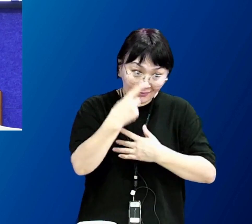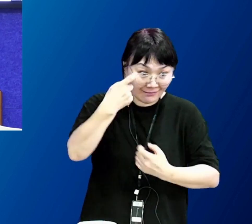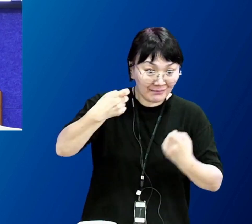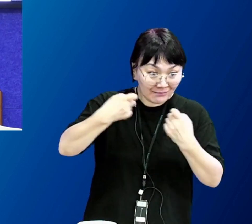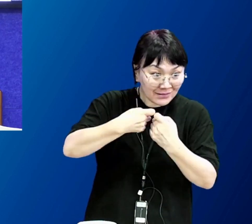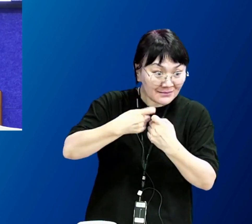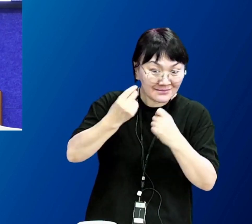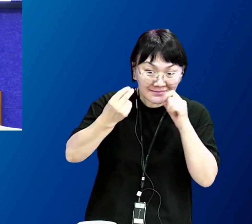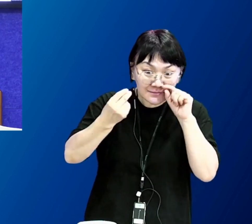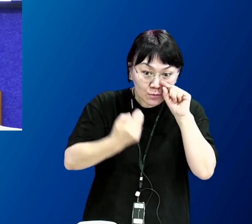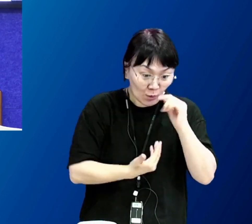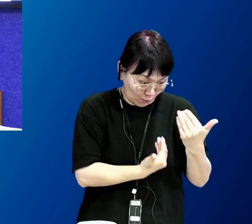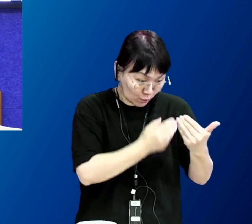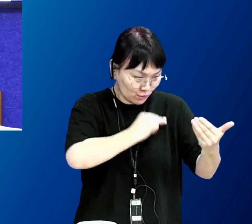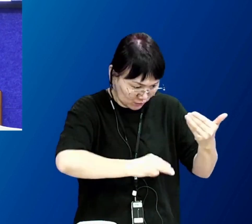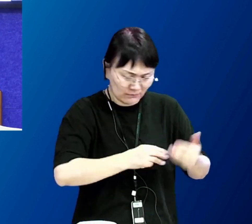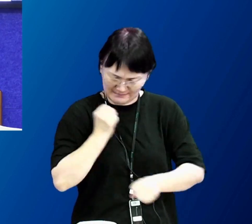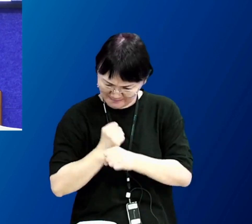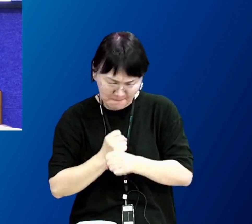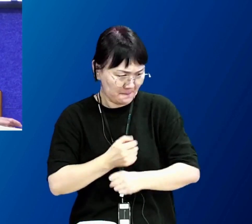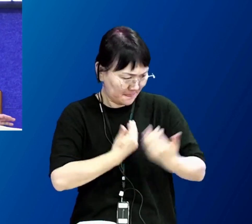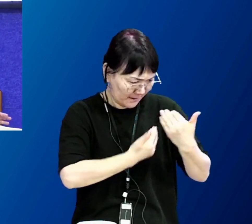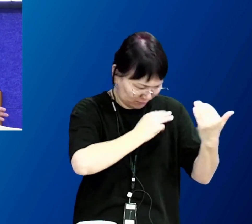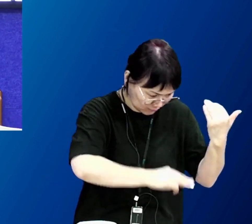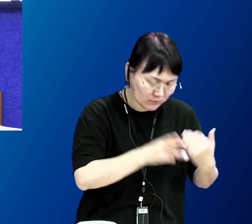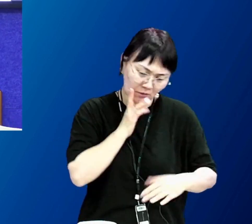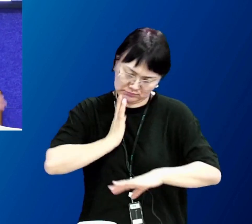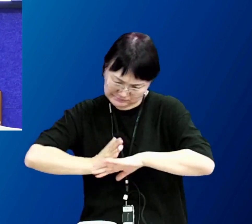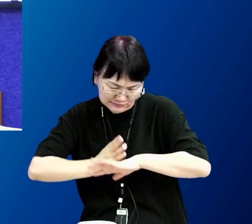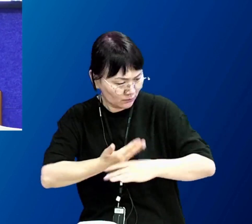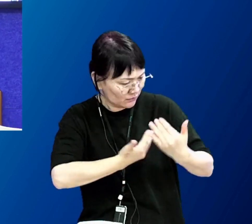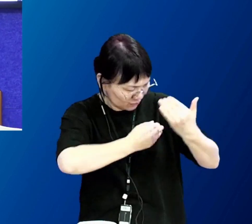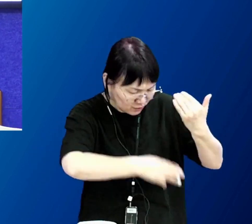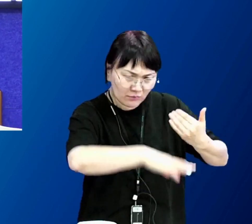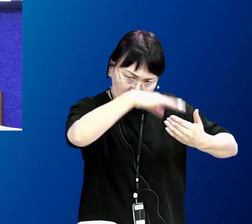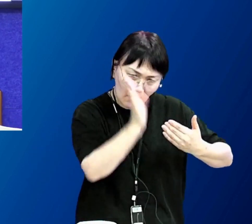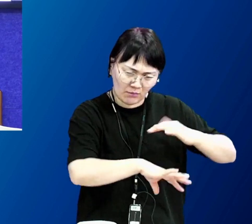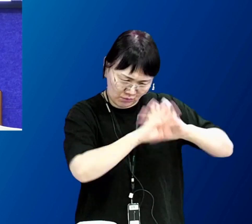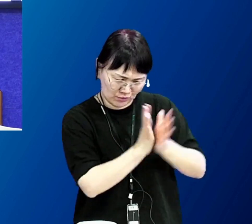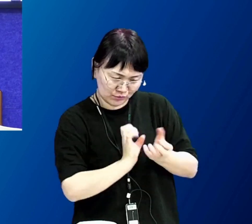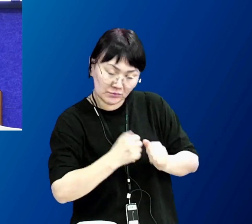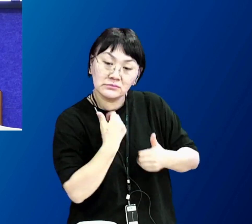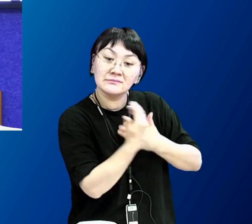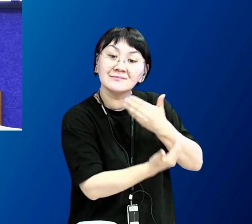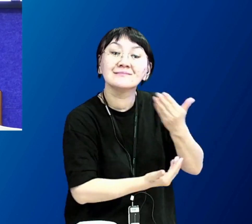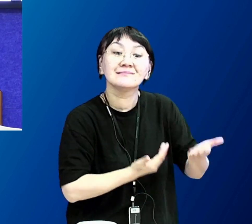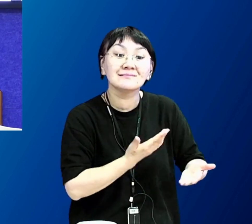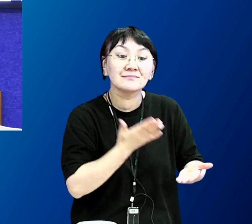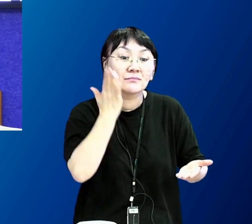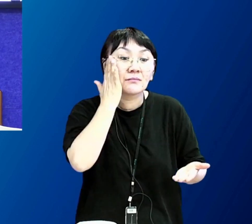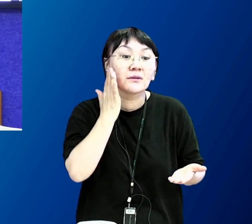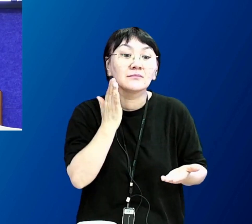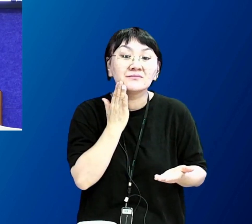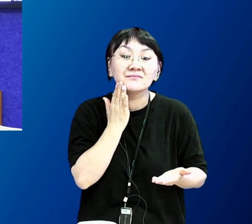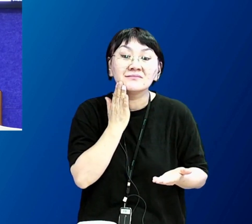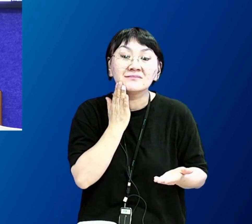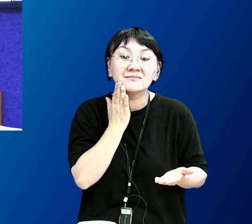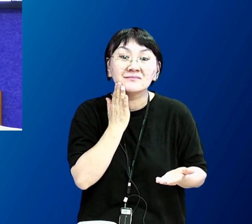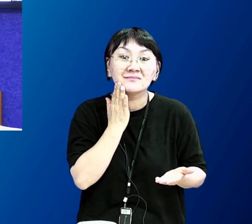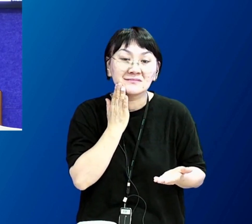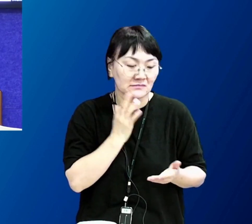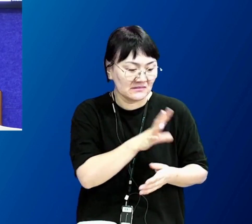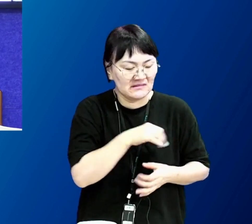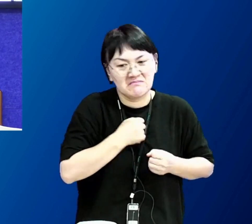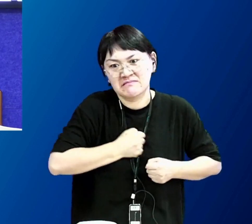Хүүхдийнхэн төлөө ажиллаж хүүхдтэй хоол унд хийн хүүхдийнхэн төлөө ямар нэгэн зүйлийг хийхдээ эцэг ихэн шаналдаг